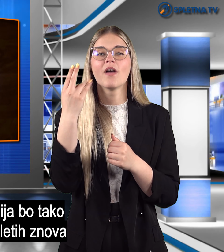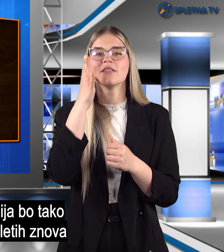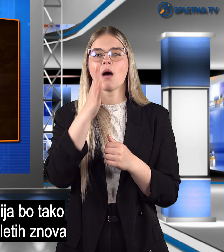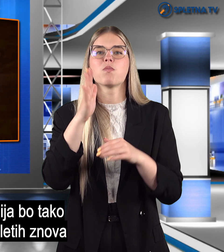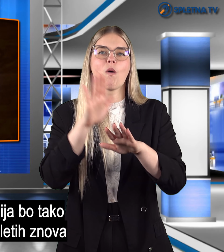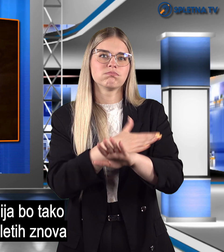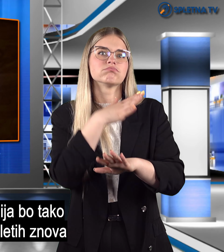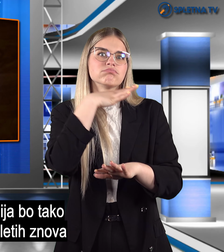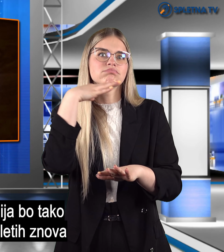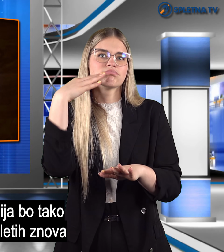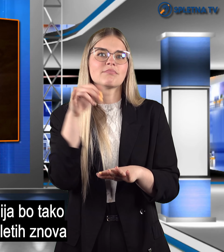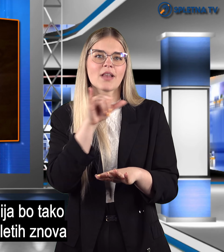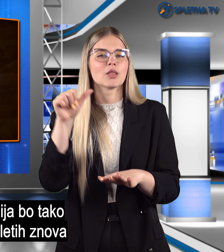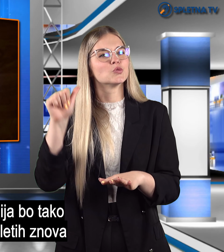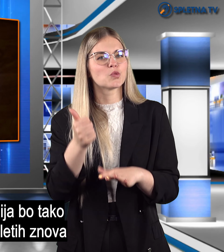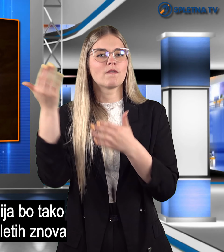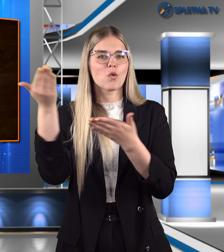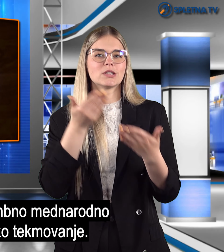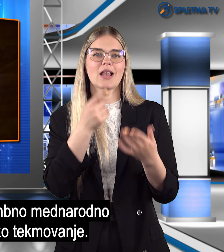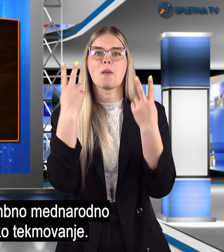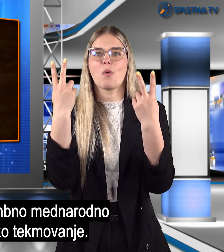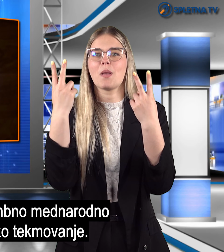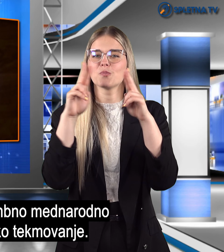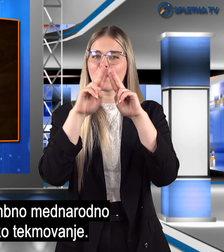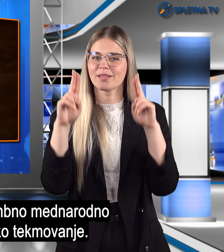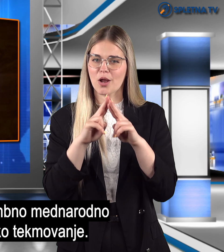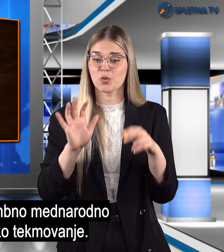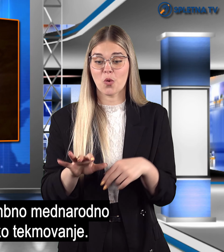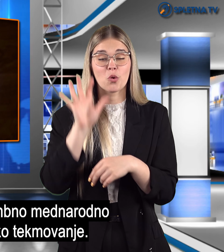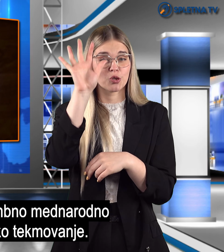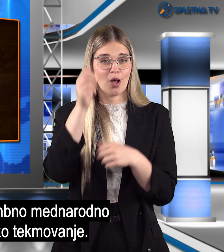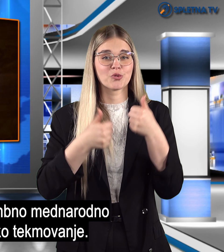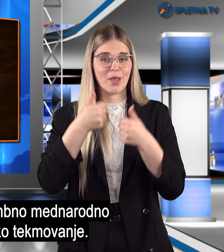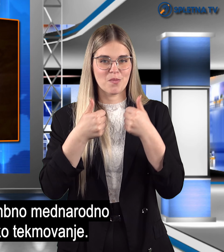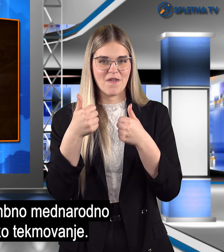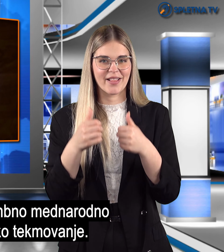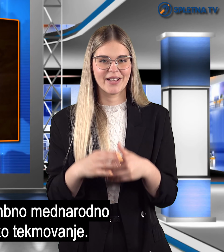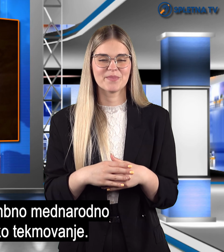Slovenija bo tako po več letih znova gostila pomembno mednarodno košarkarsko tekmovanje.